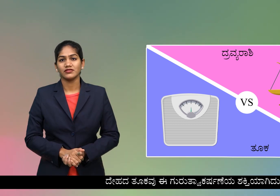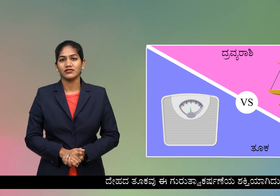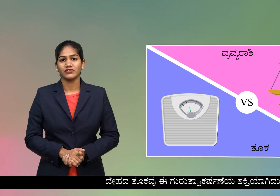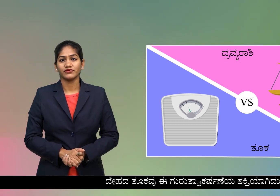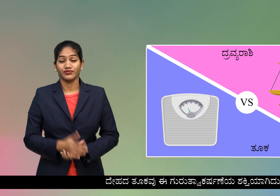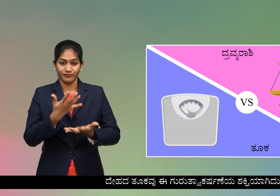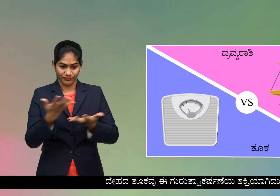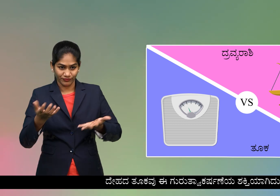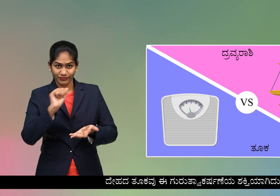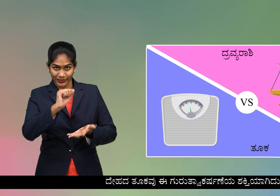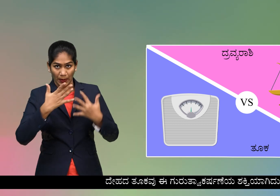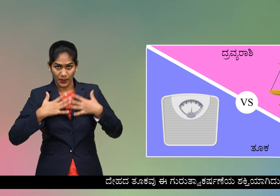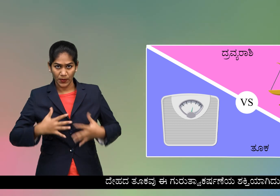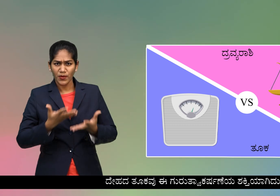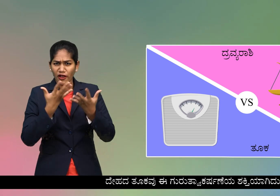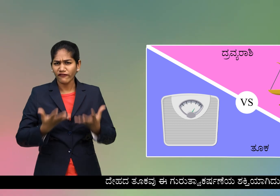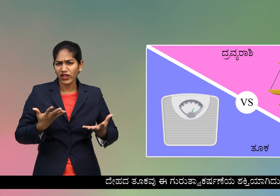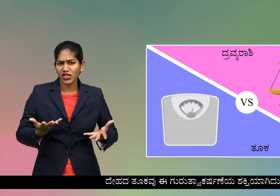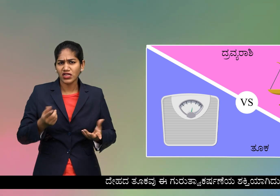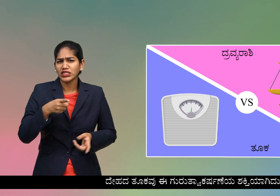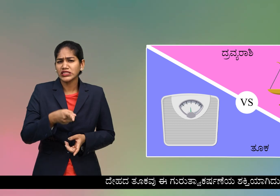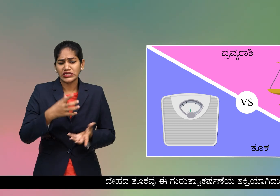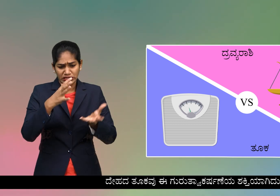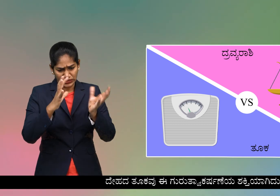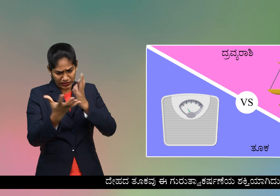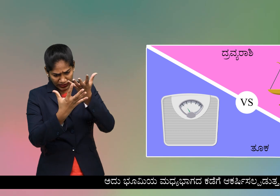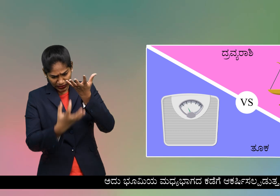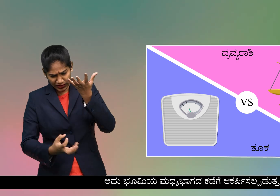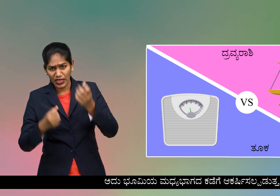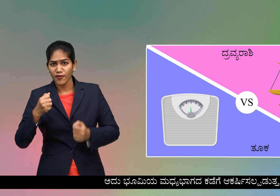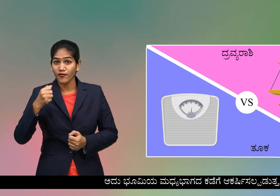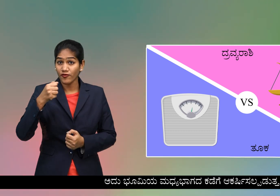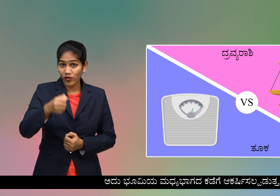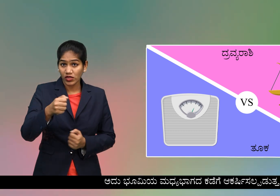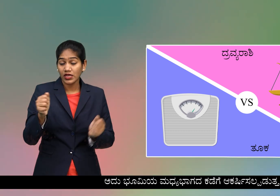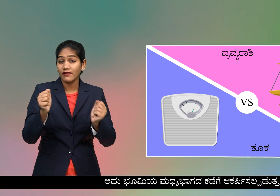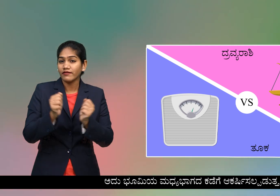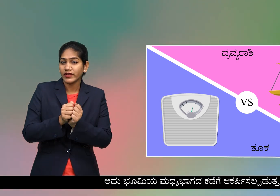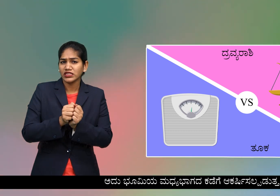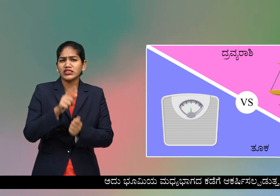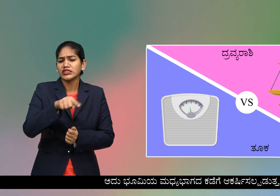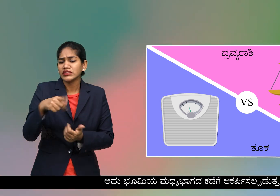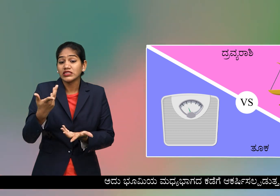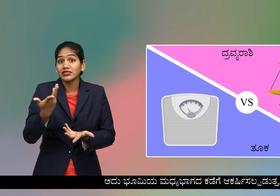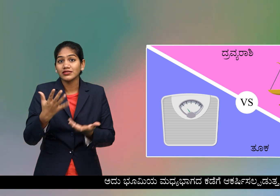ದೇಹದ ತೂಕವು ಈ ಗುರುತ್ವಾಕರ್ಷಣೆಯ ಶಕ್ತಿಯಾಗಿದ್ದು ಅದು ಭೂಮಿಯ ಮಧ್ಯಭಾಗದ ಕಡೆಗೆ